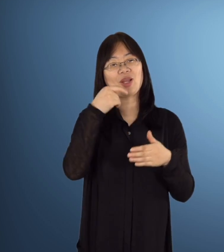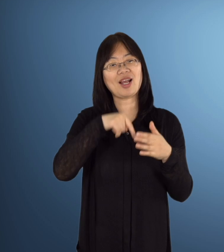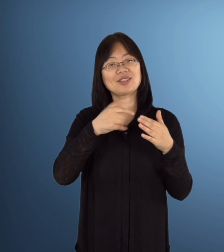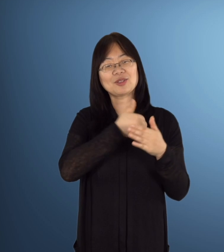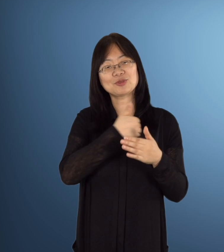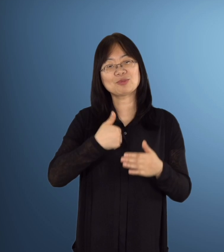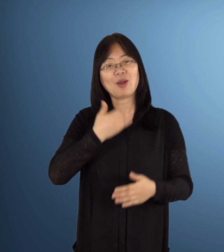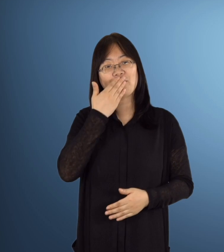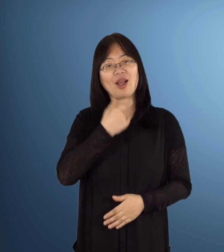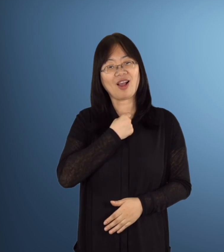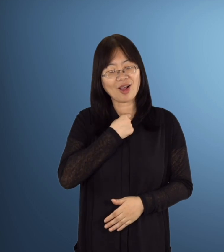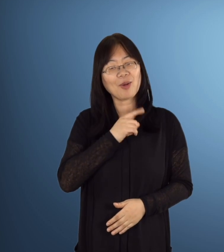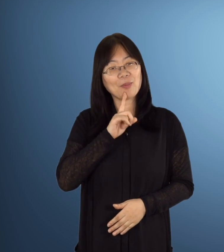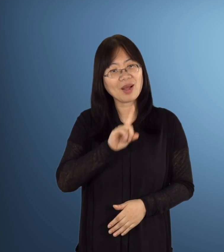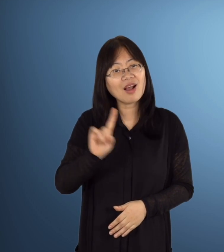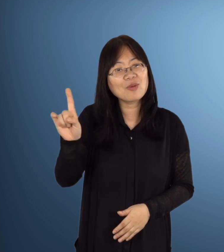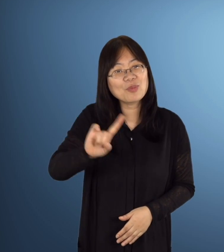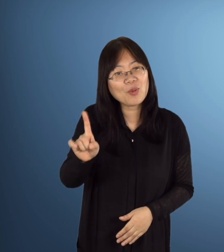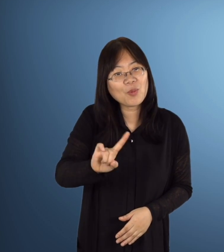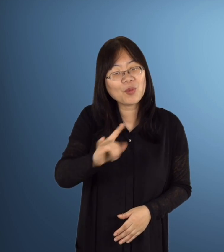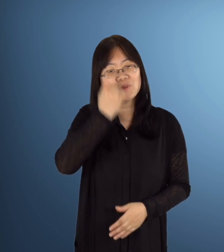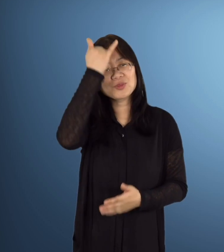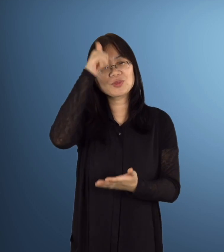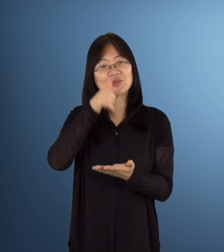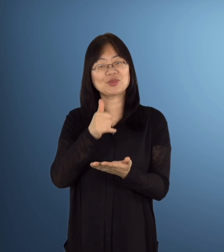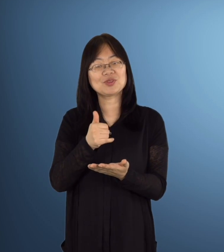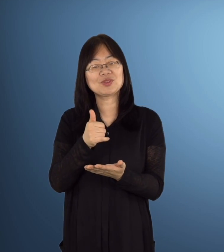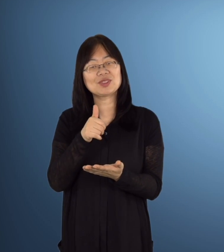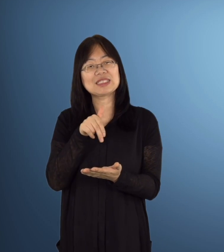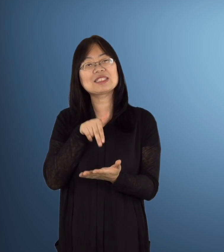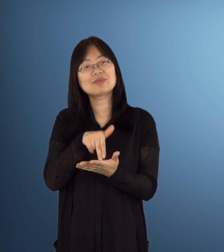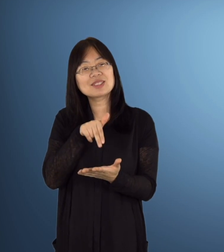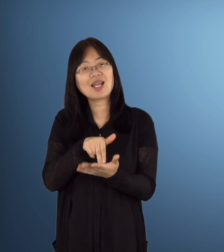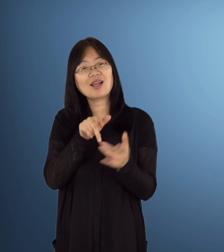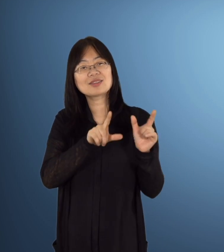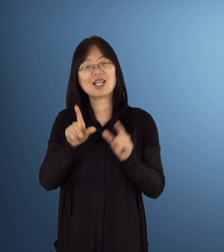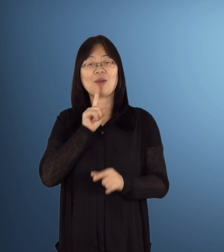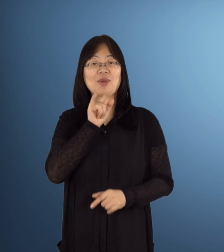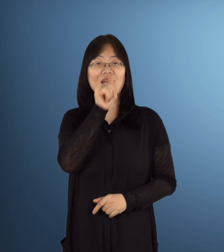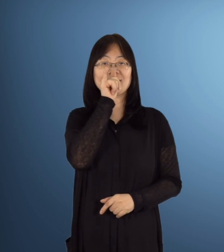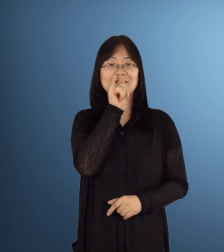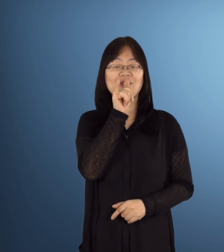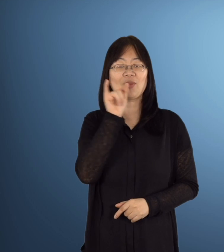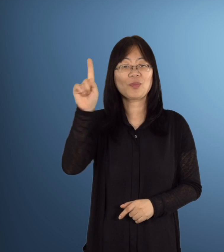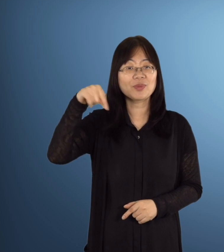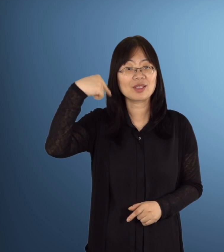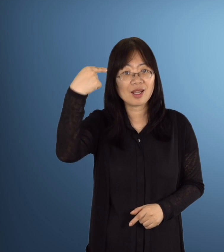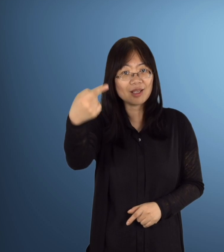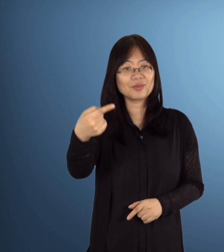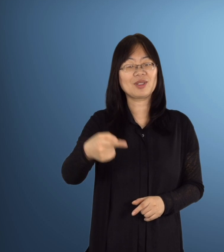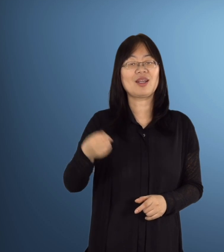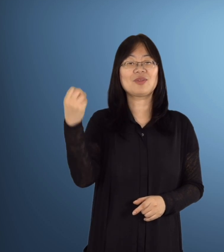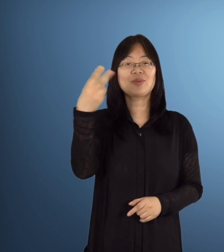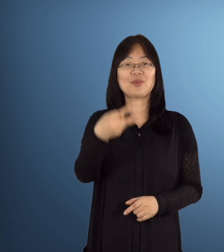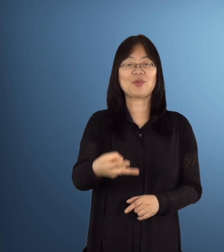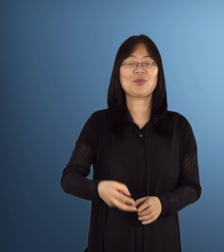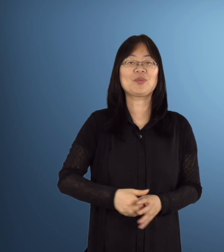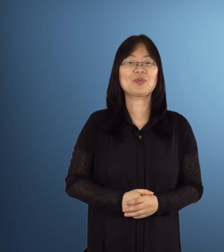충만하게 하고 싶다. 이것도 사실은 윤리적 삶을 얘기하는 거예요. 자, 그 다음에